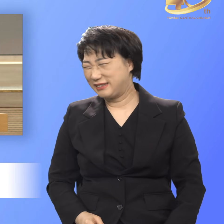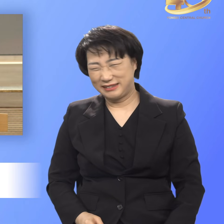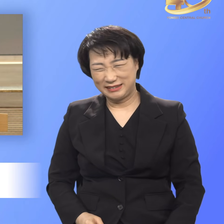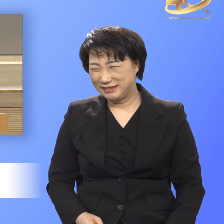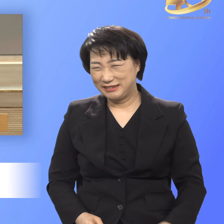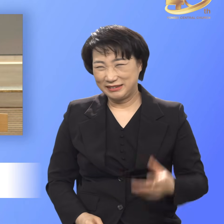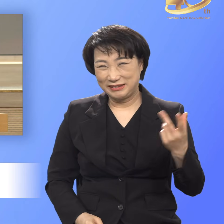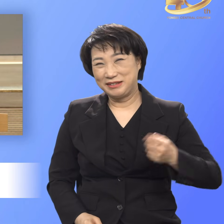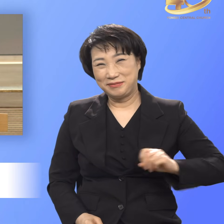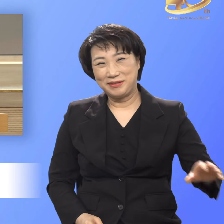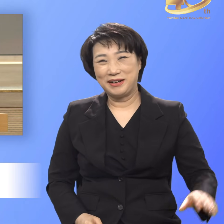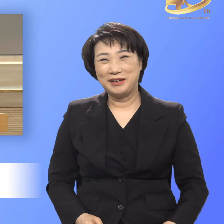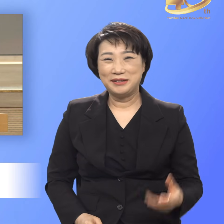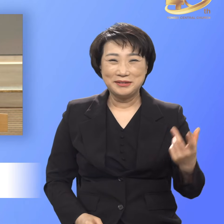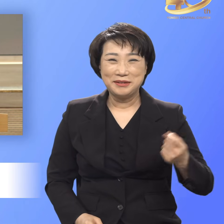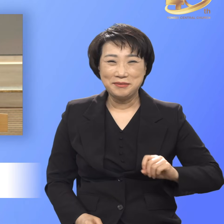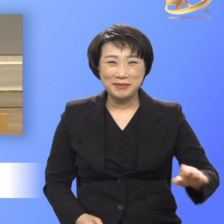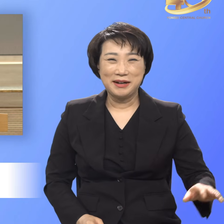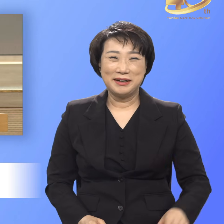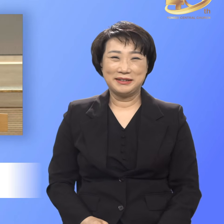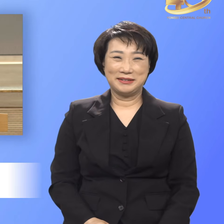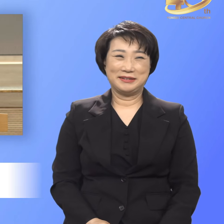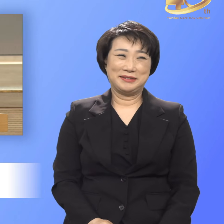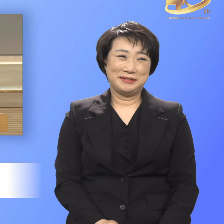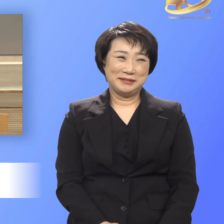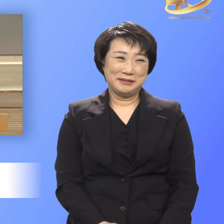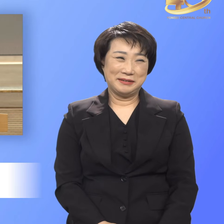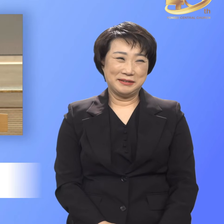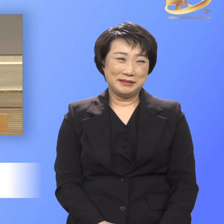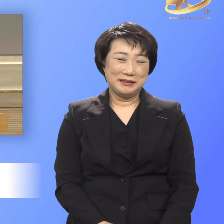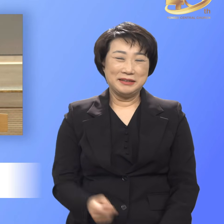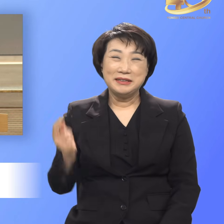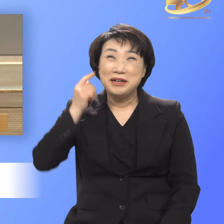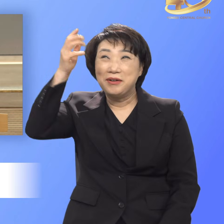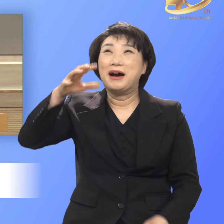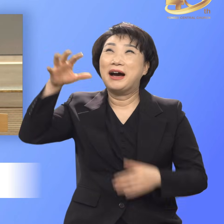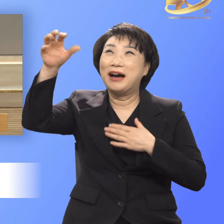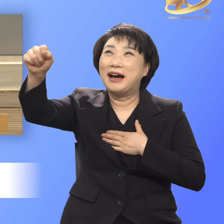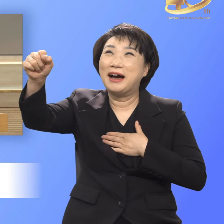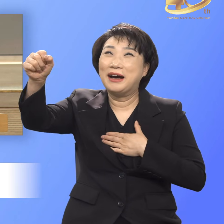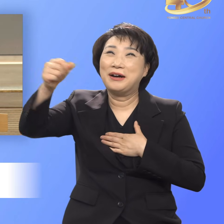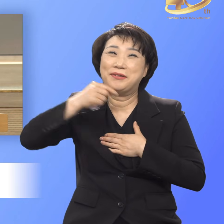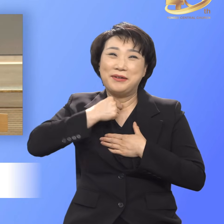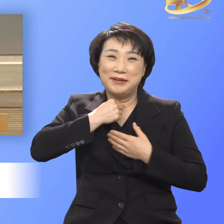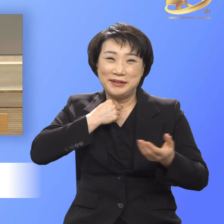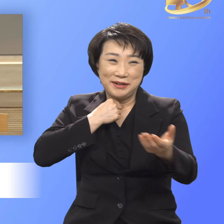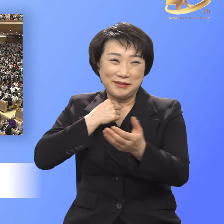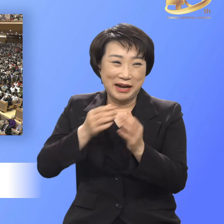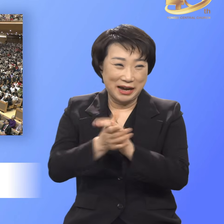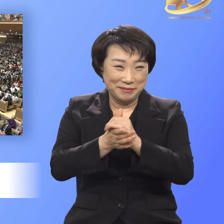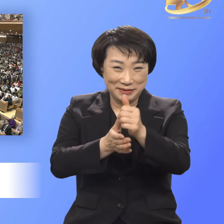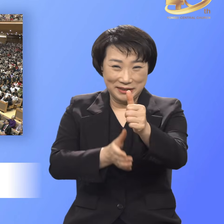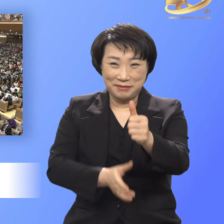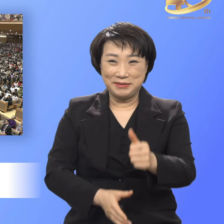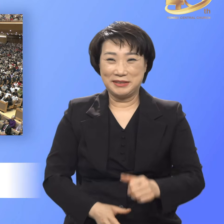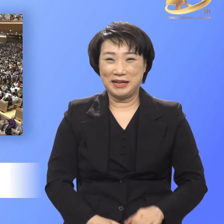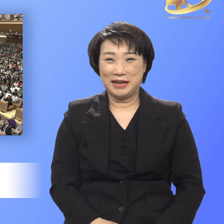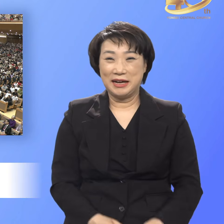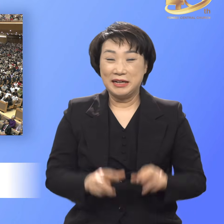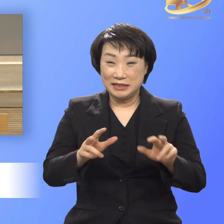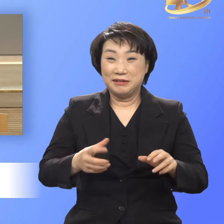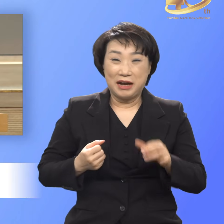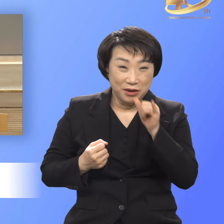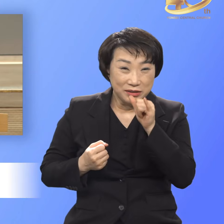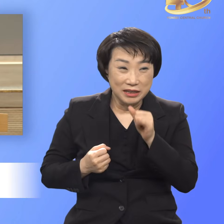거예요. 가치도 없다는 거예요. 그런 영광이 내게 있기를 원하면 아멘 합시다. 지금